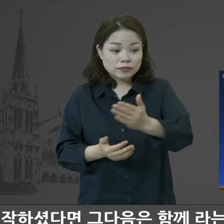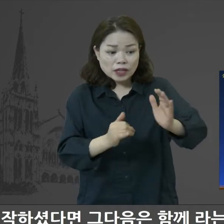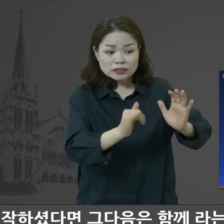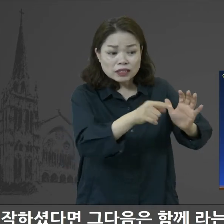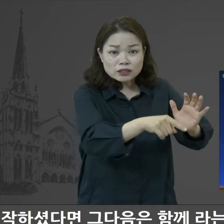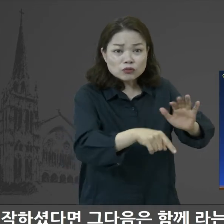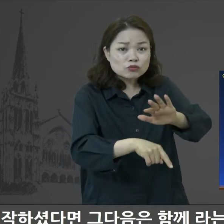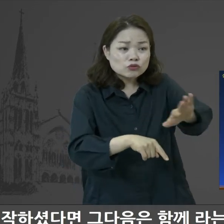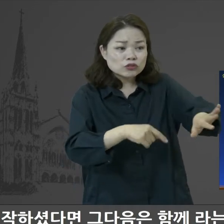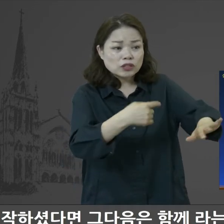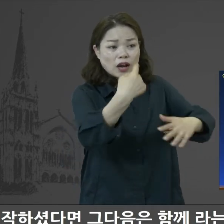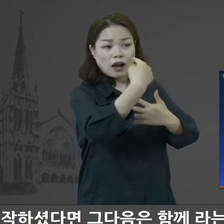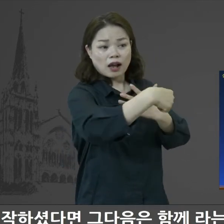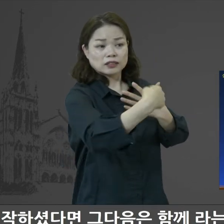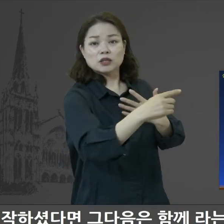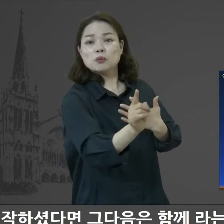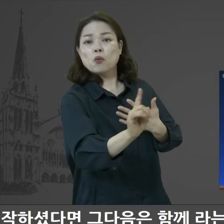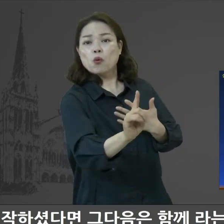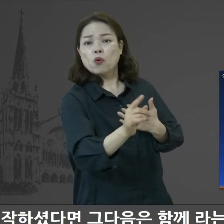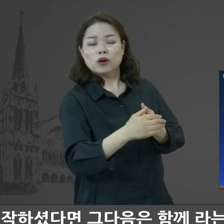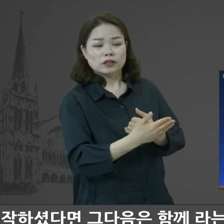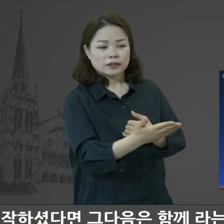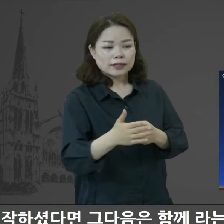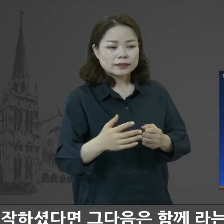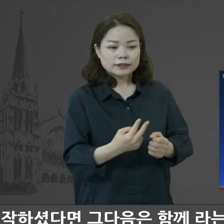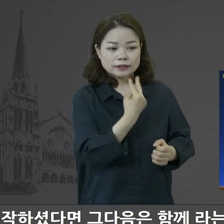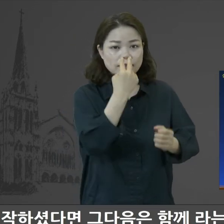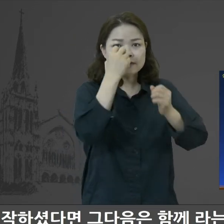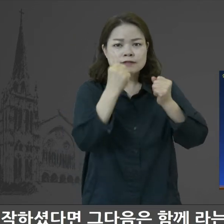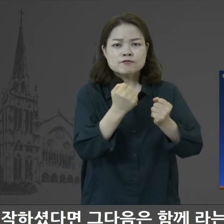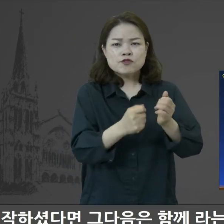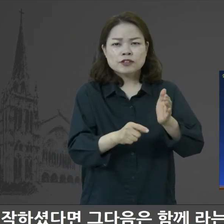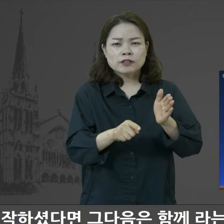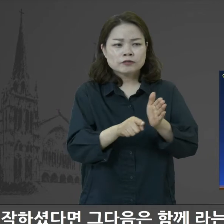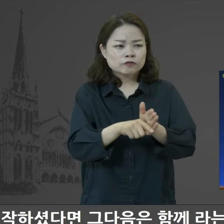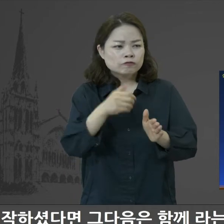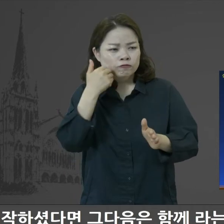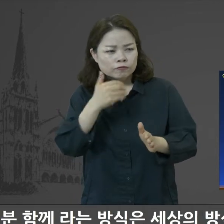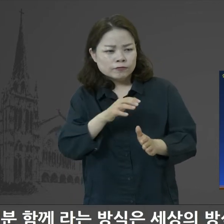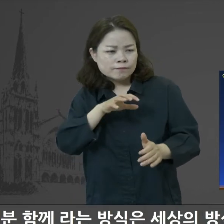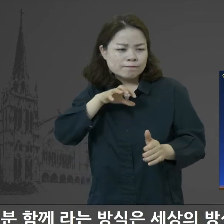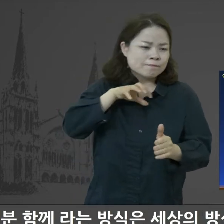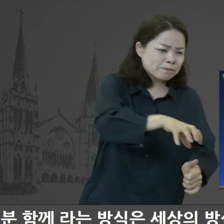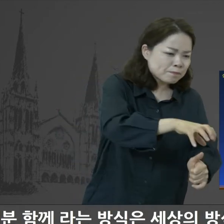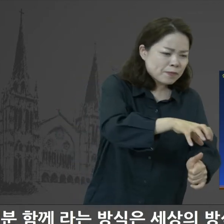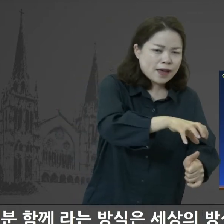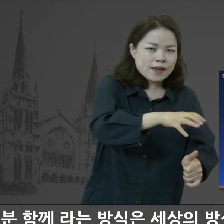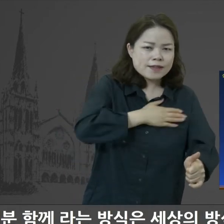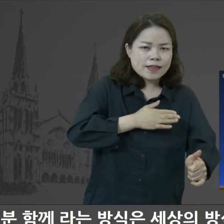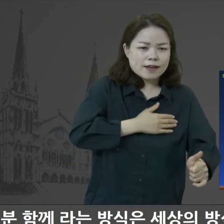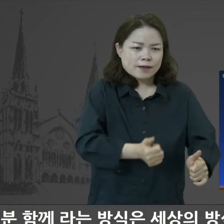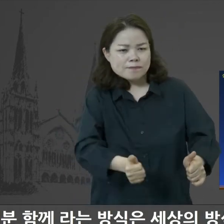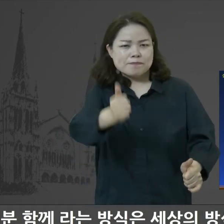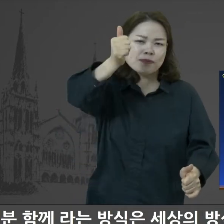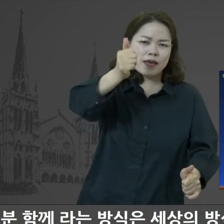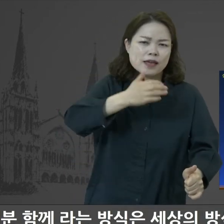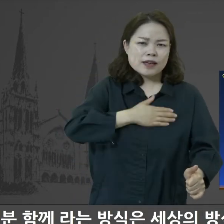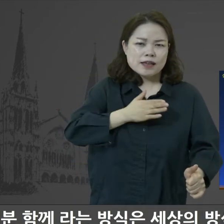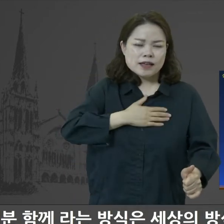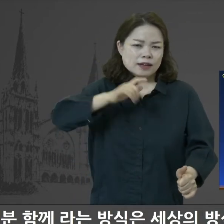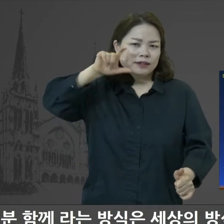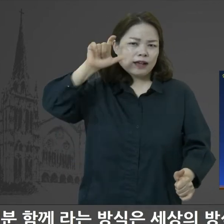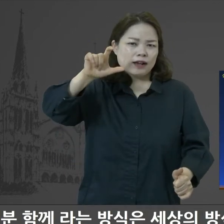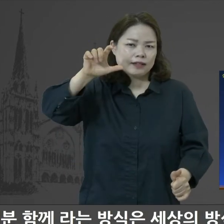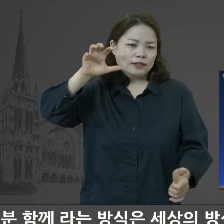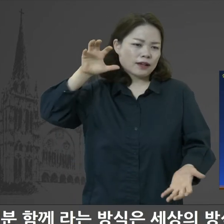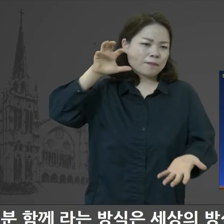세상은 우리에게 무엇을 가르칩니까? 내가 살아남기 위해서는 누군가를 짓밟고 일어나야 된다. 강한 자가